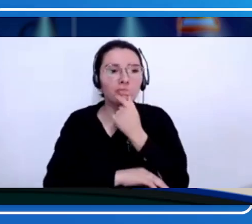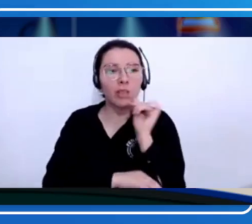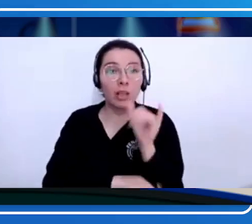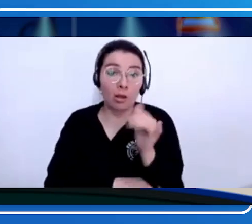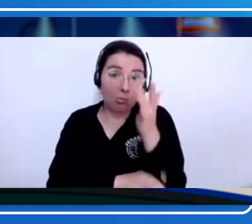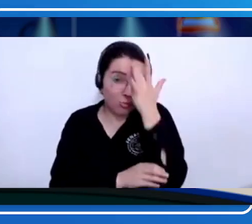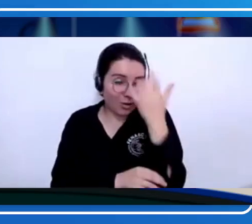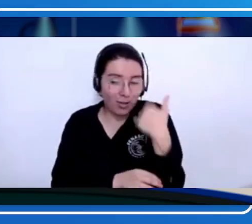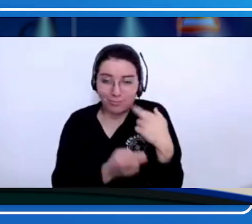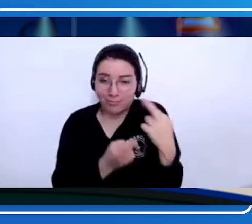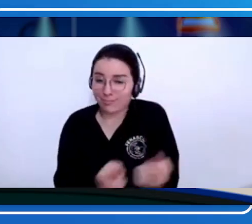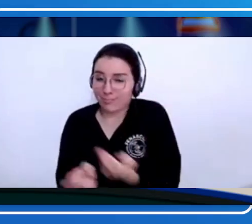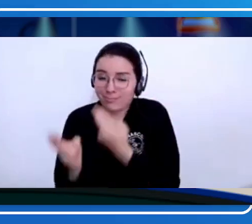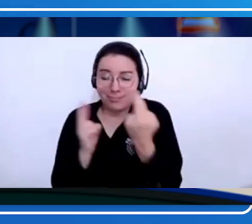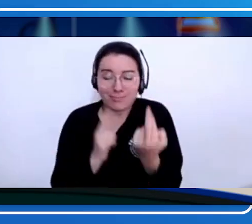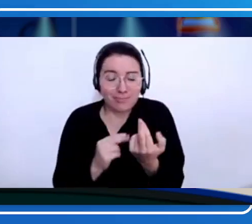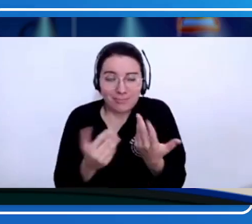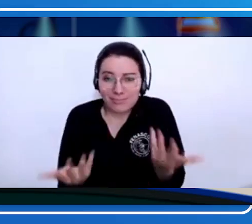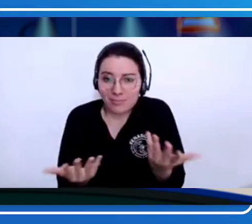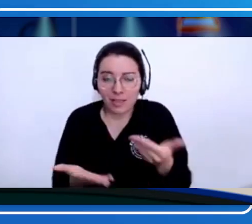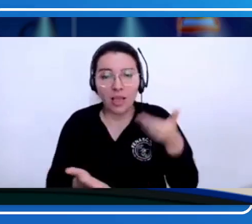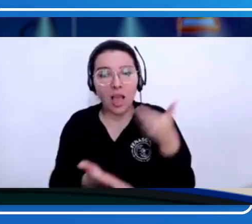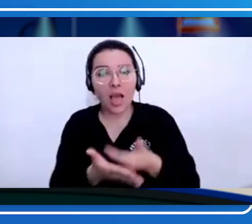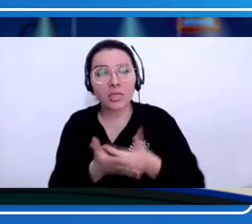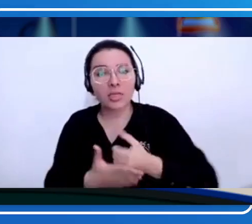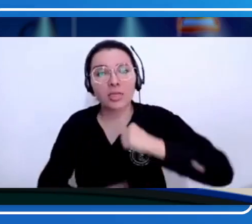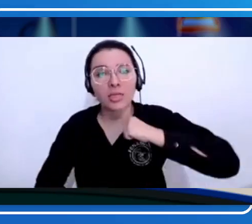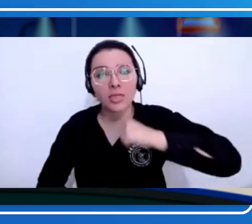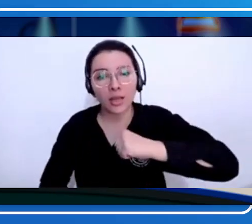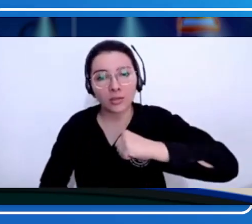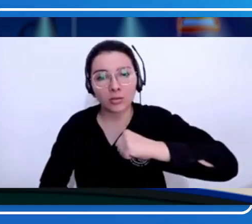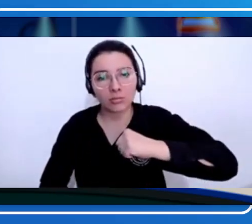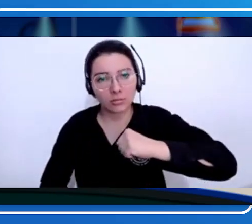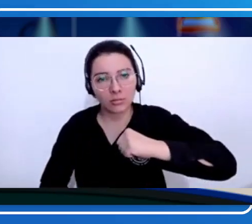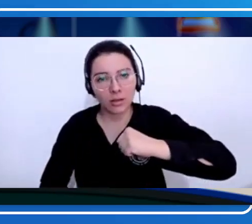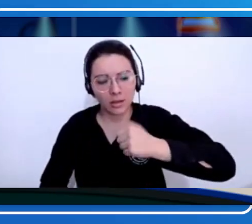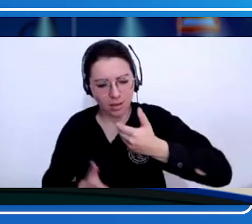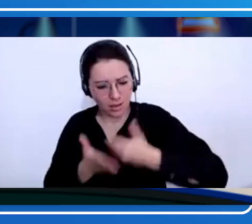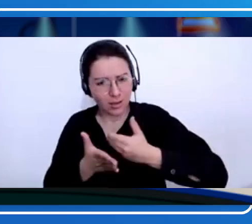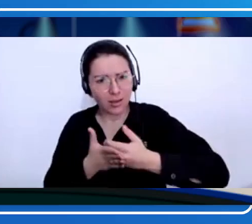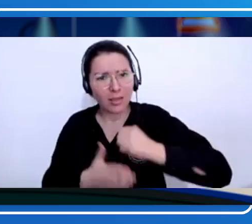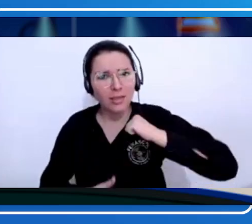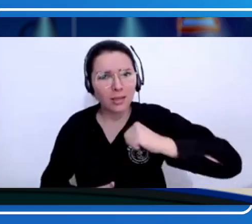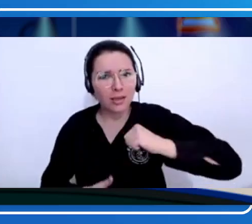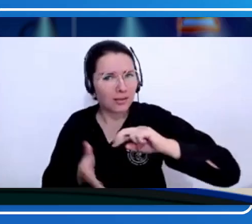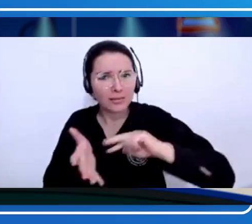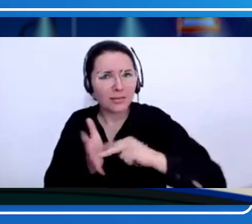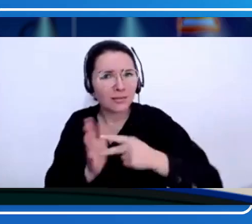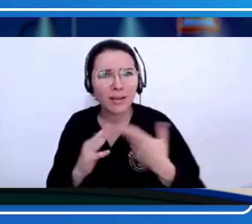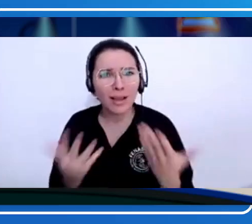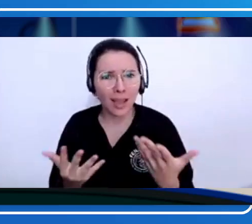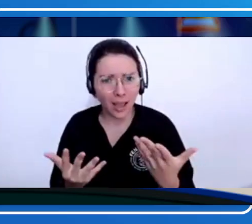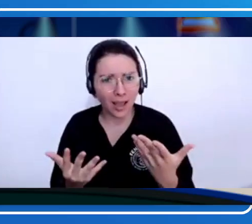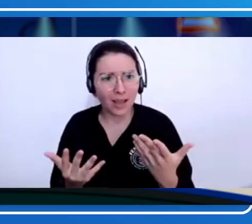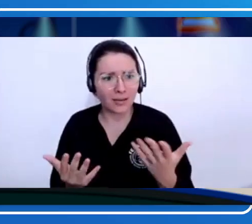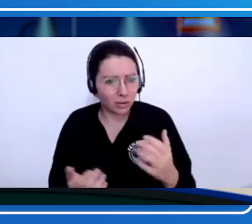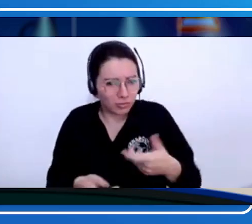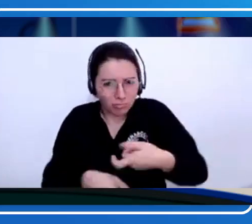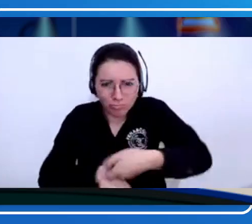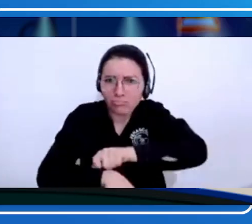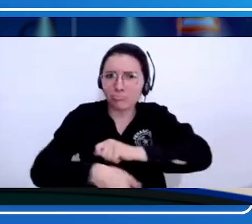el contexto es garantizar los derechos, y garantizar los derechos realmente es involucrarse de